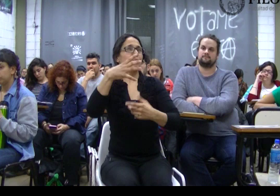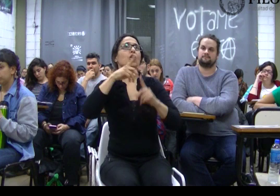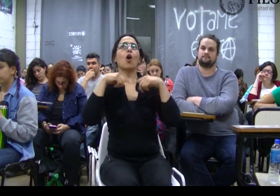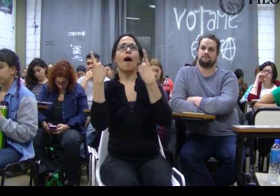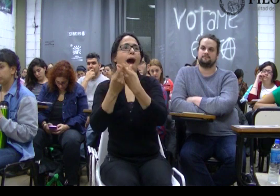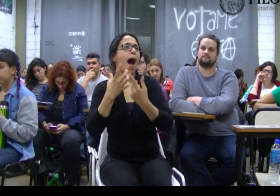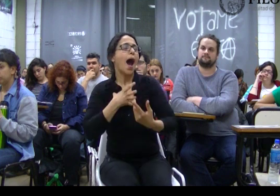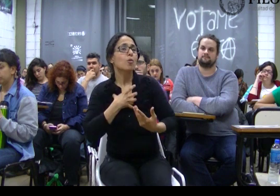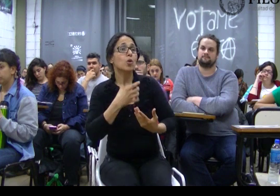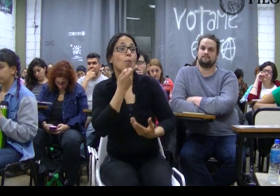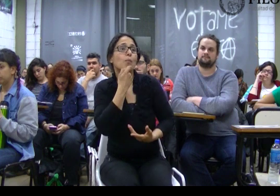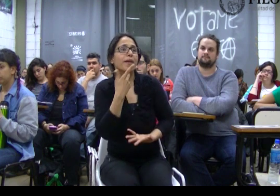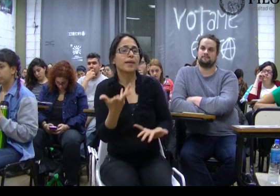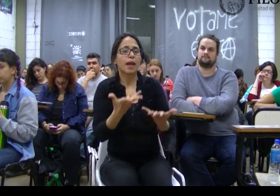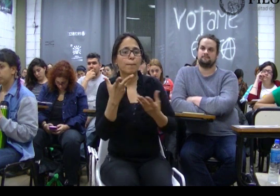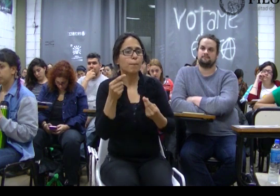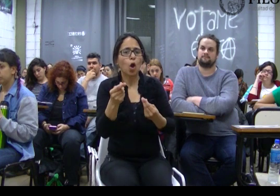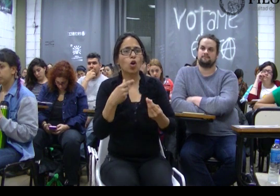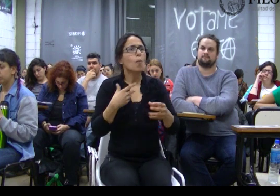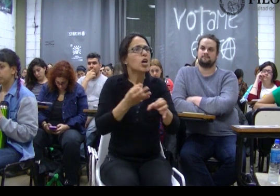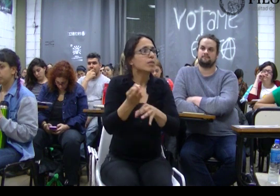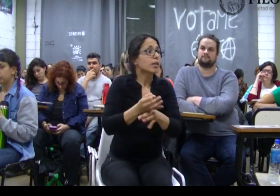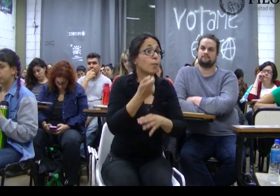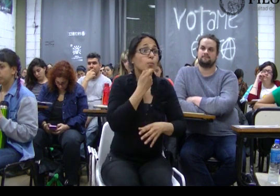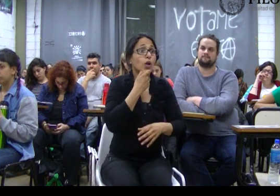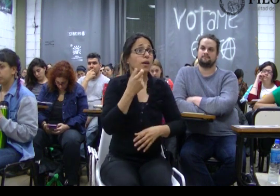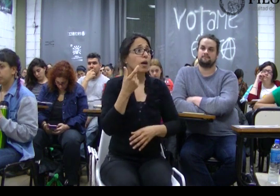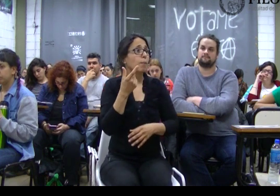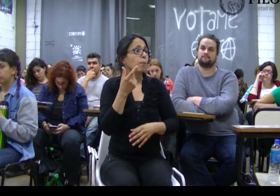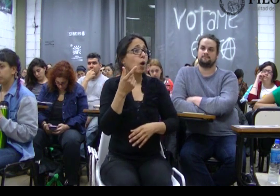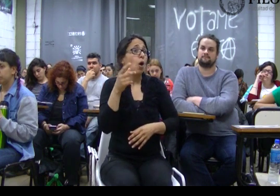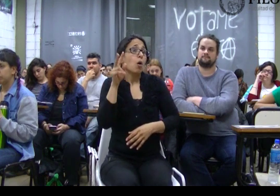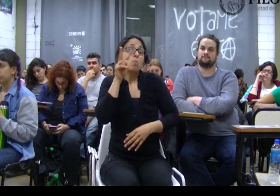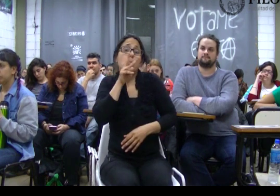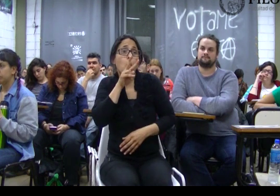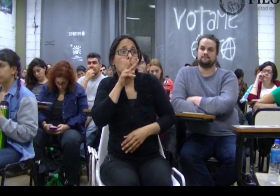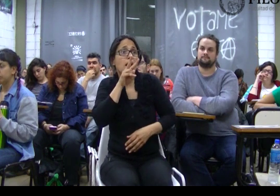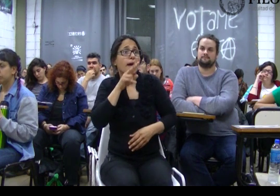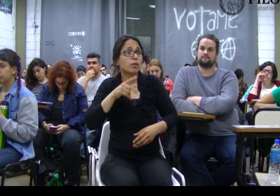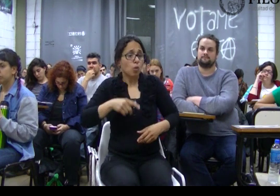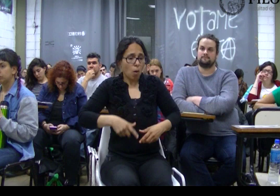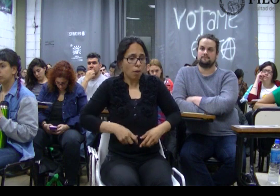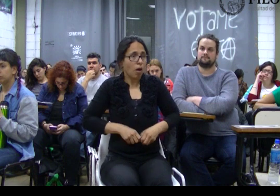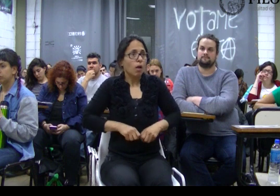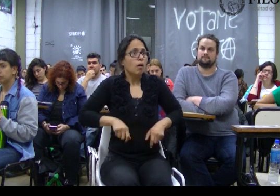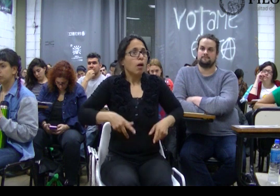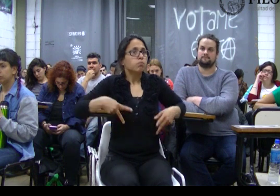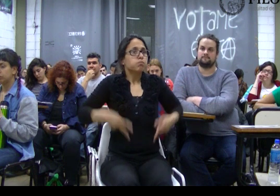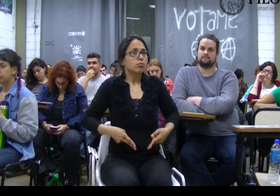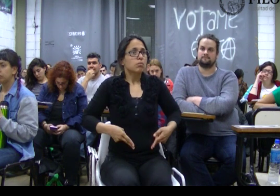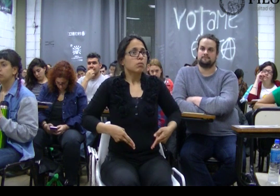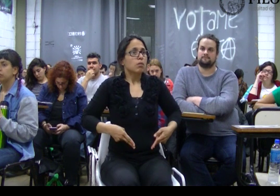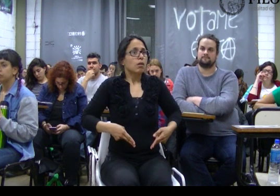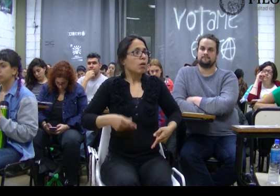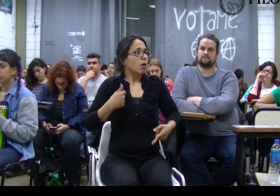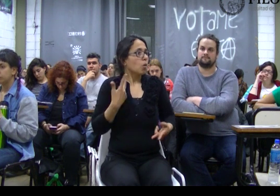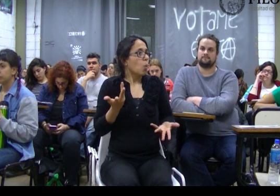que está esterilizada, una esterilización forzada, en la cual ella no dio el